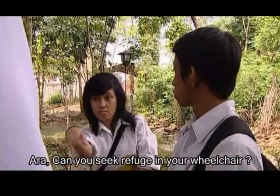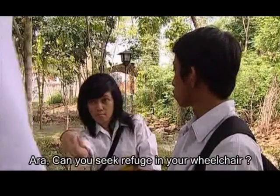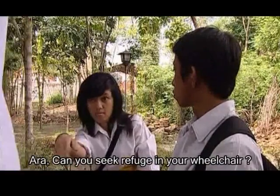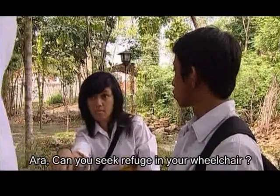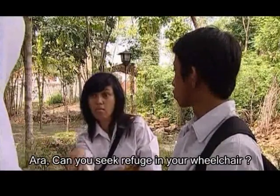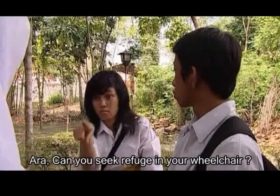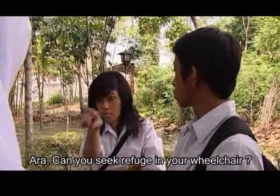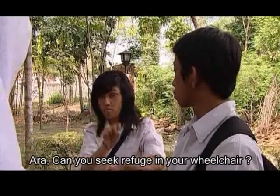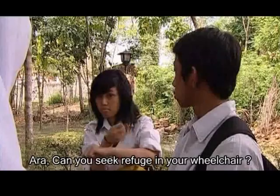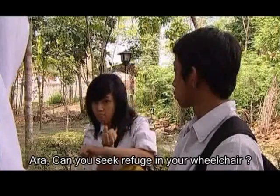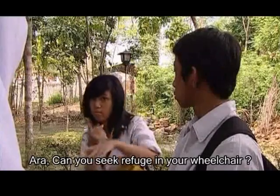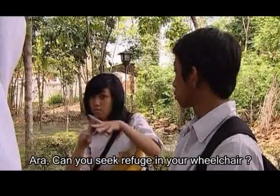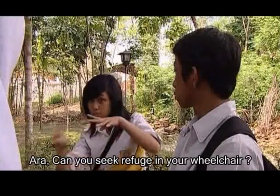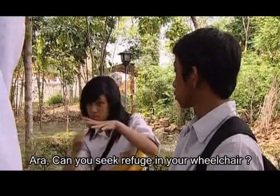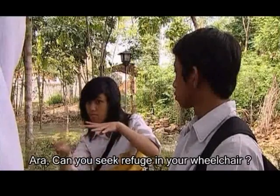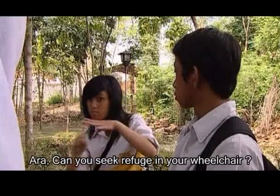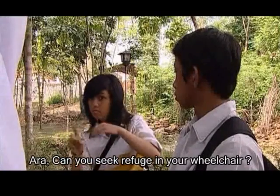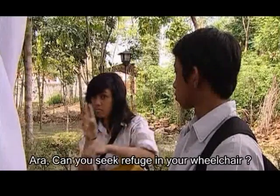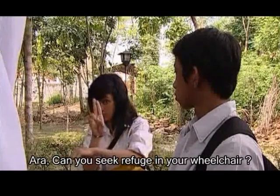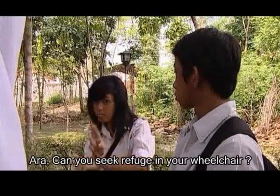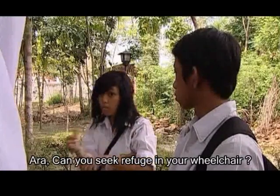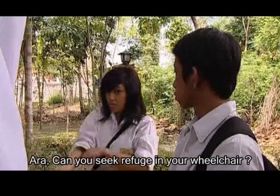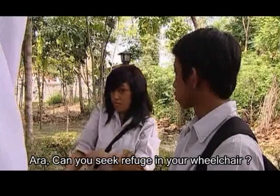Ara, apakah kamu bisa evakuasi dengan krukmu?